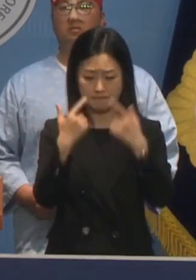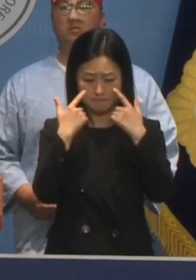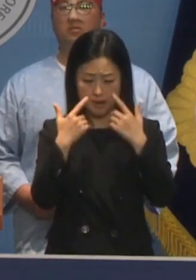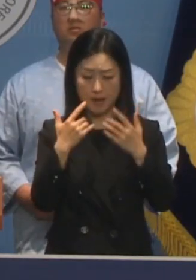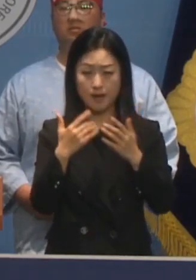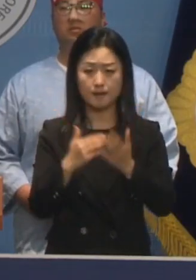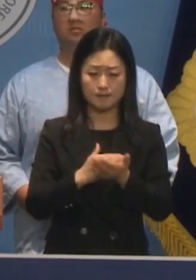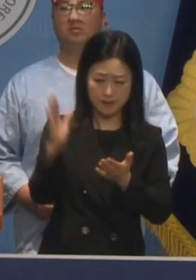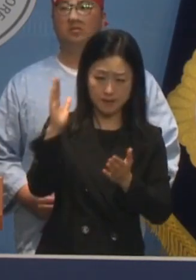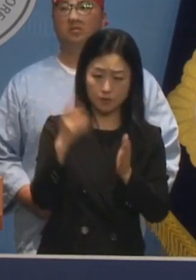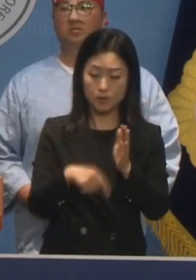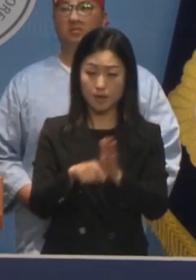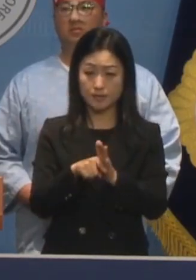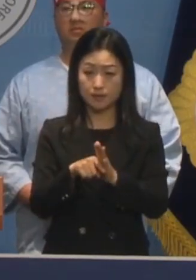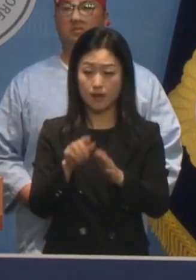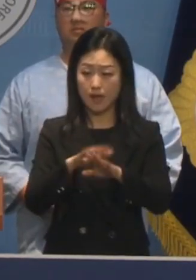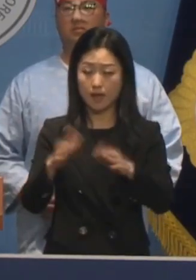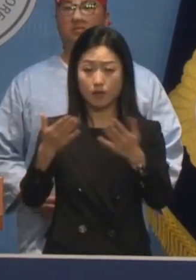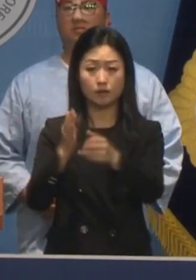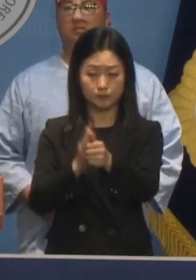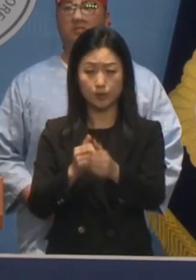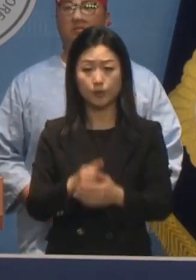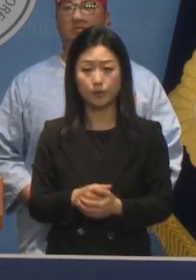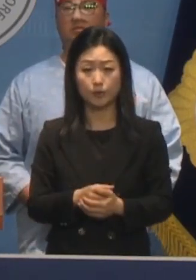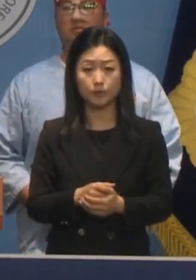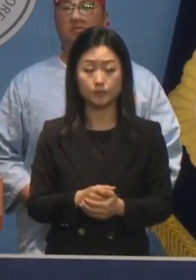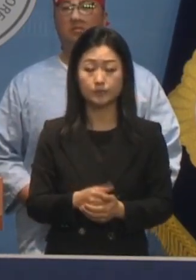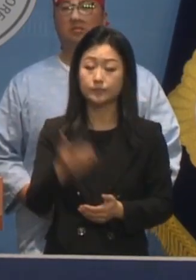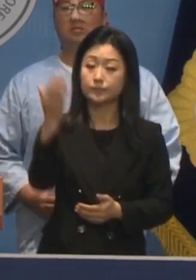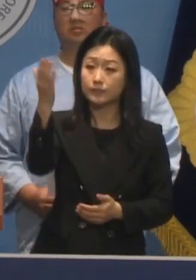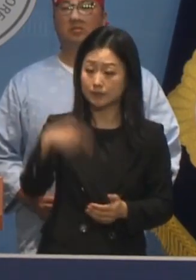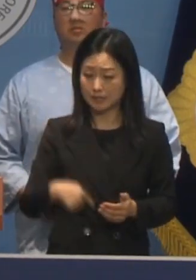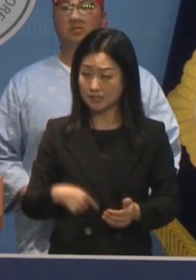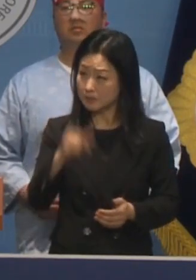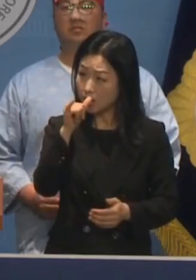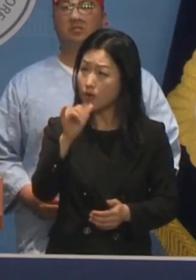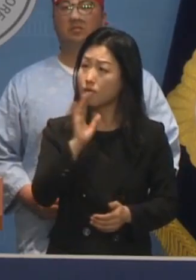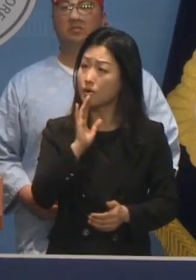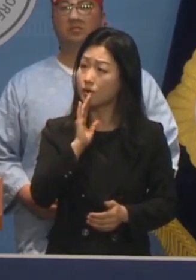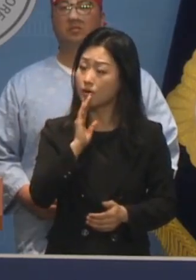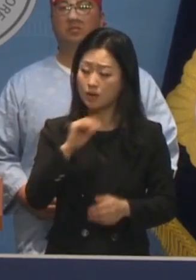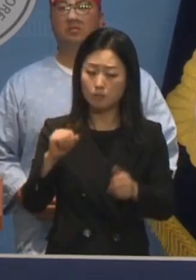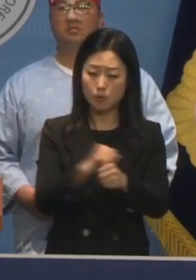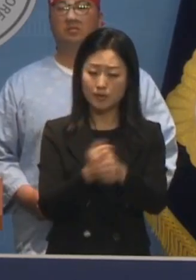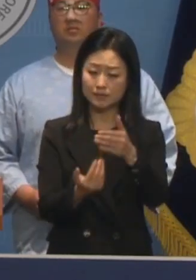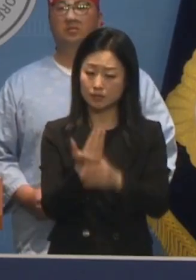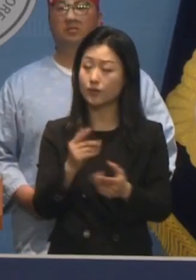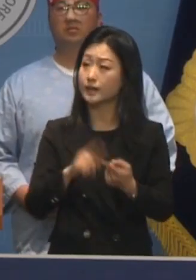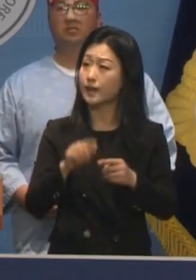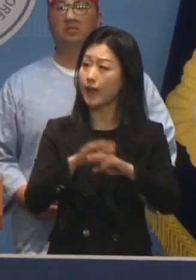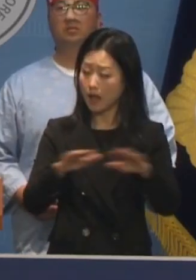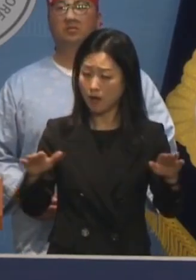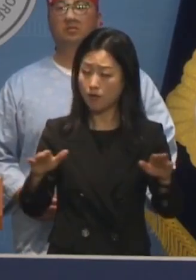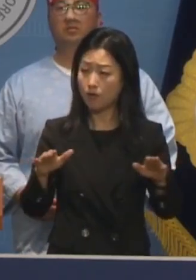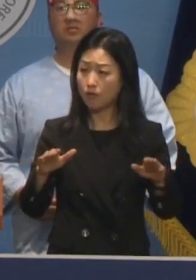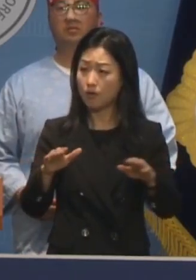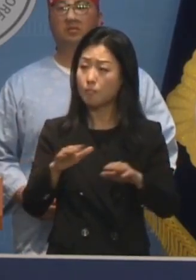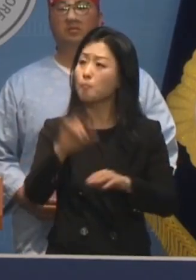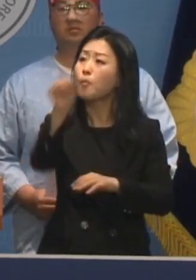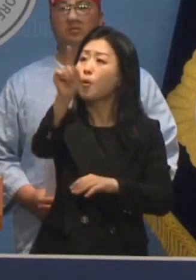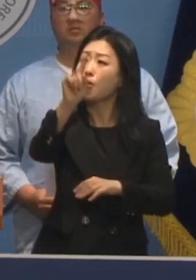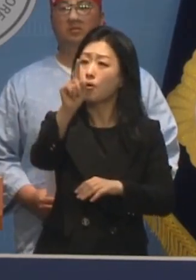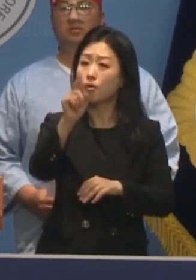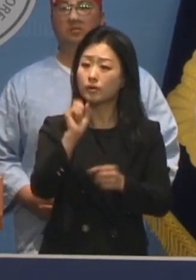위한 대책을 밝히십시오. 현대중공업에 최소한의 양심이 있는 기업이라면 폭행 사태를 해결할